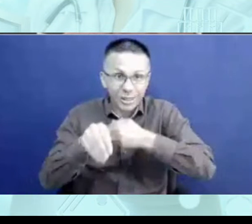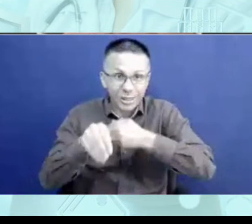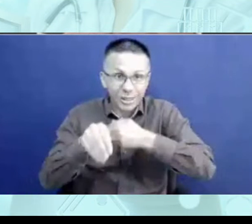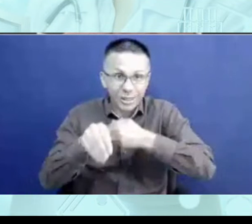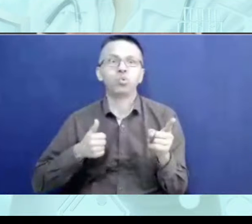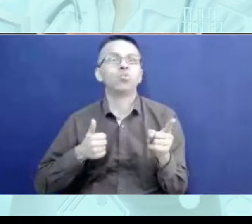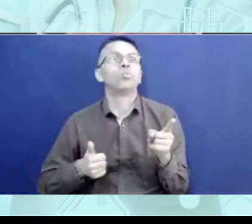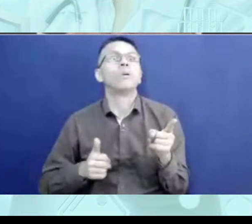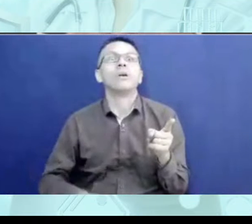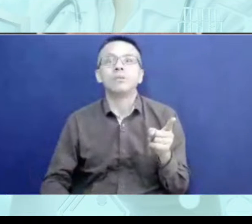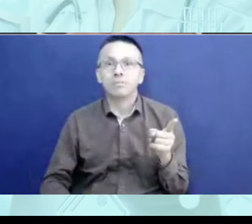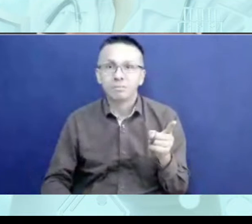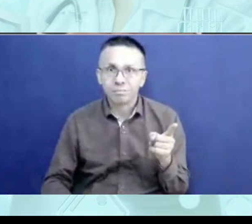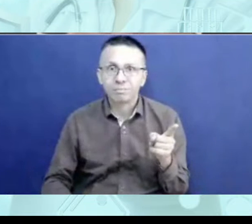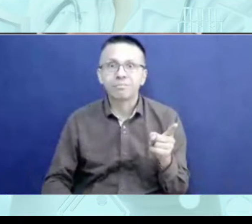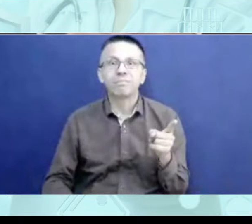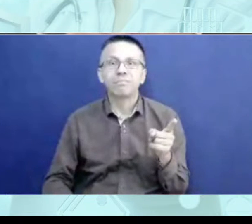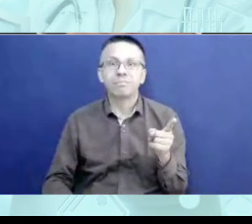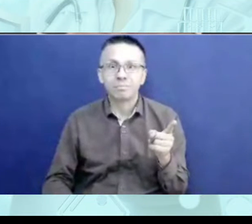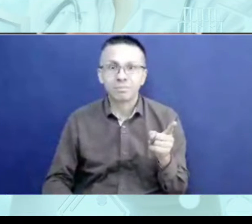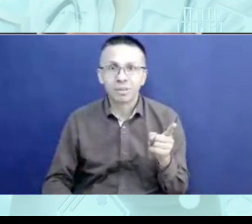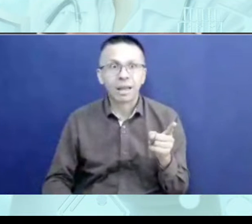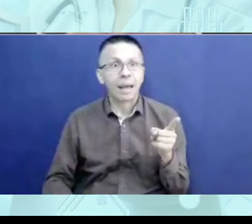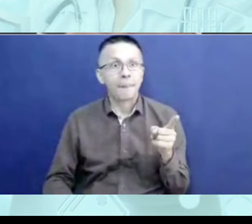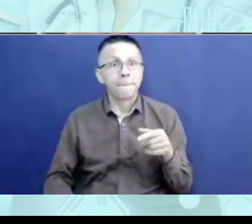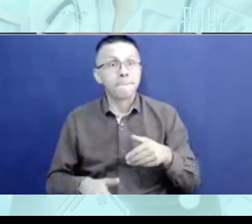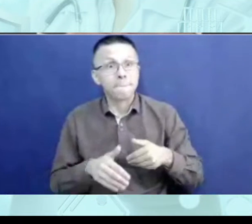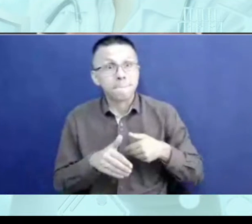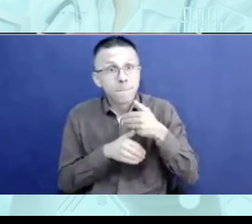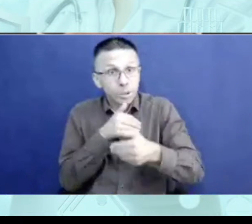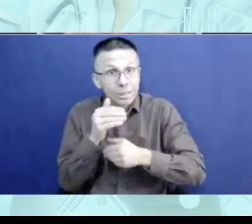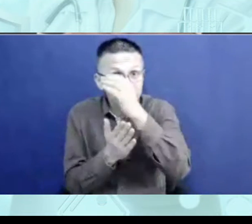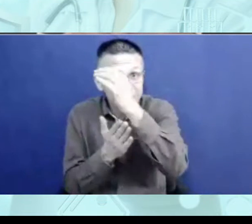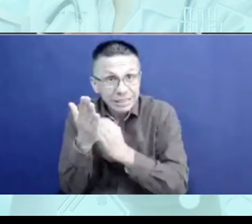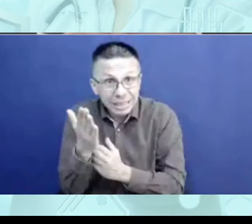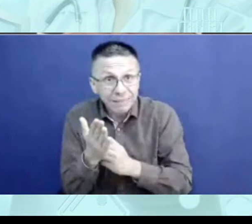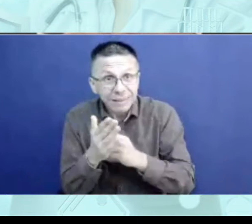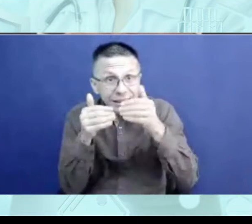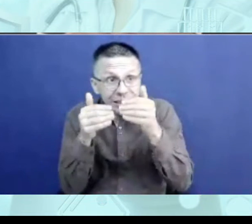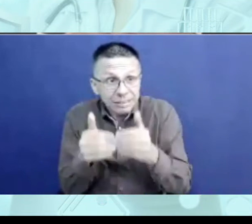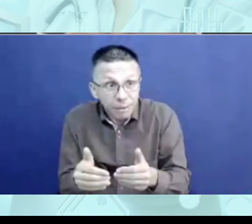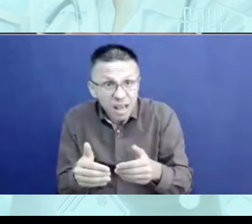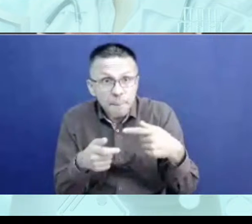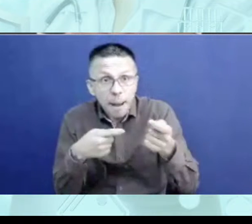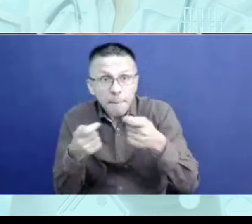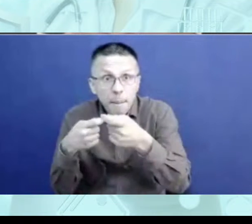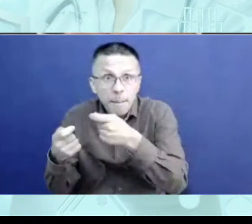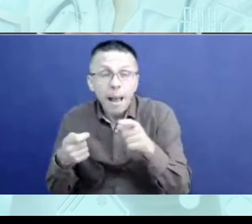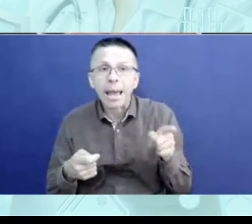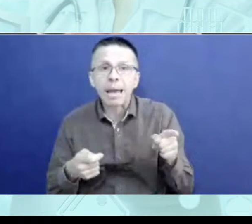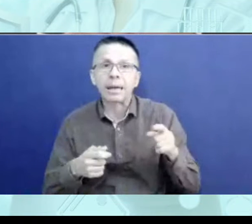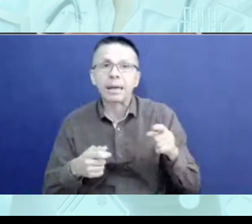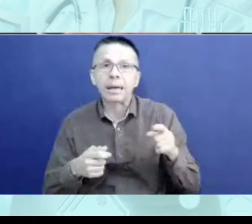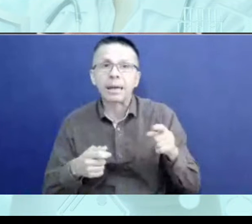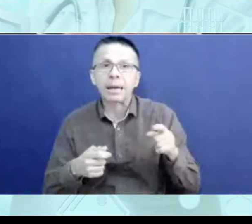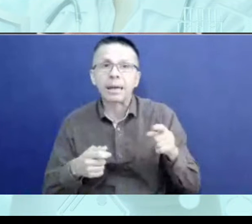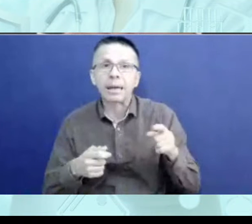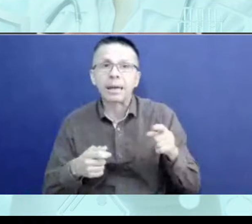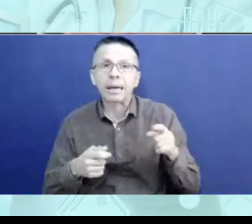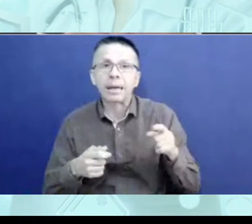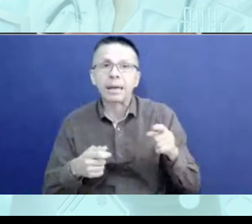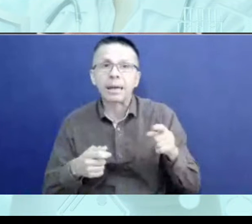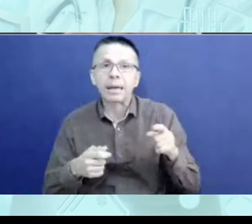él que se ha podido pues materializar nuestro proceso de certificación de discapacidad luego de unos años que se venía